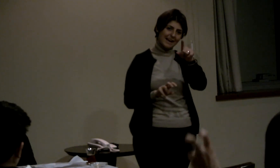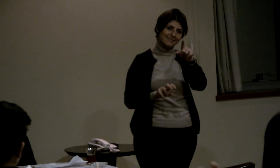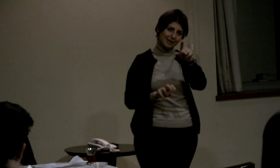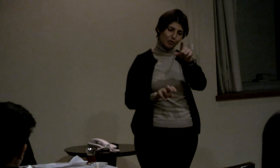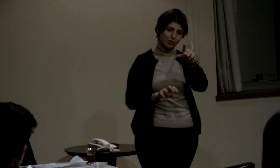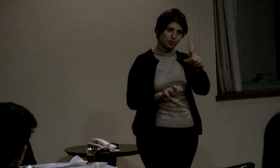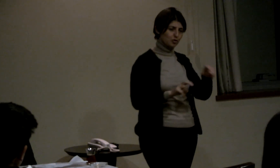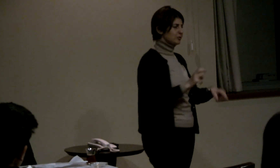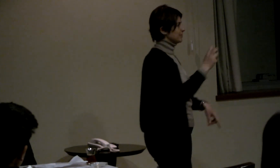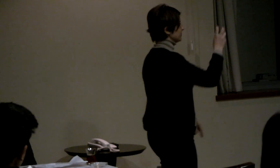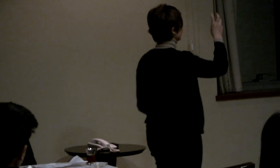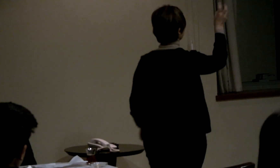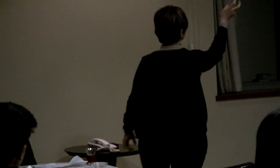kendine göre düşün,